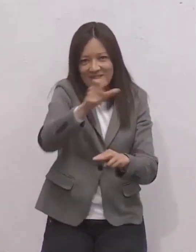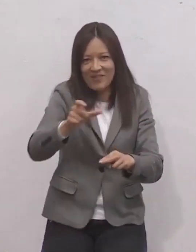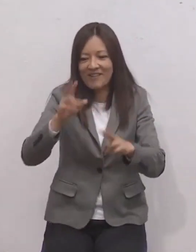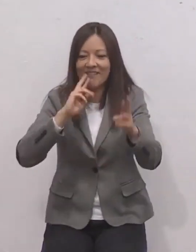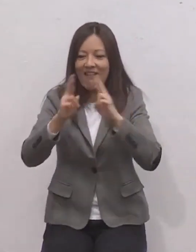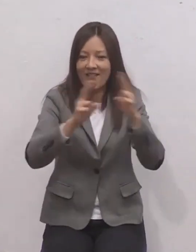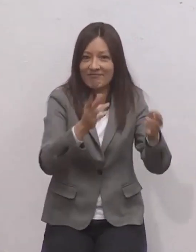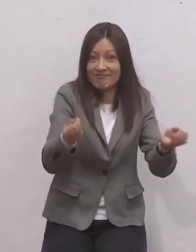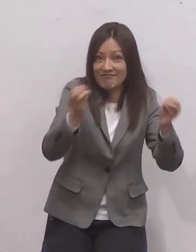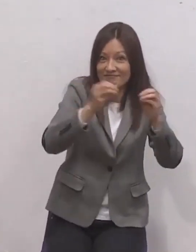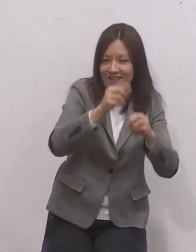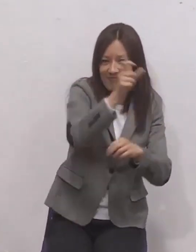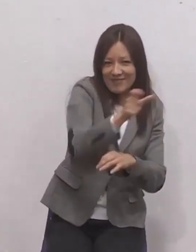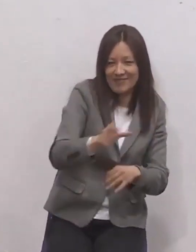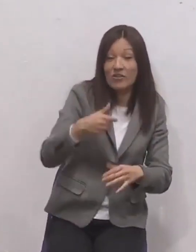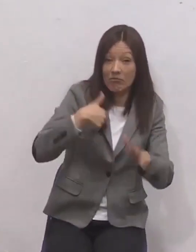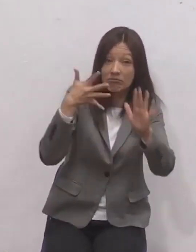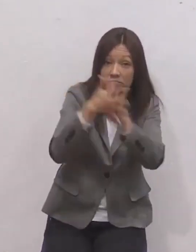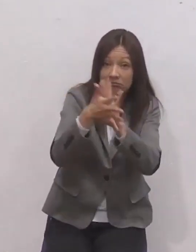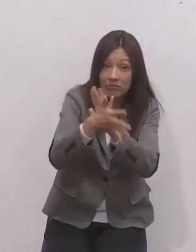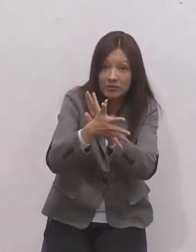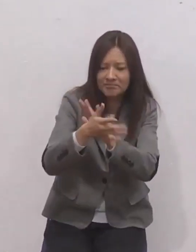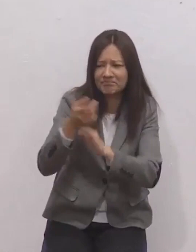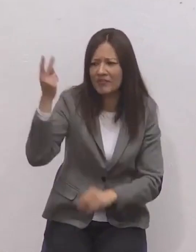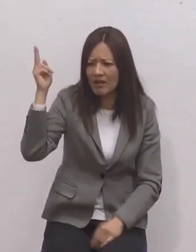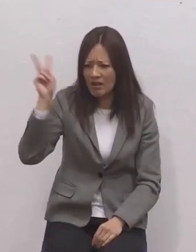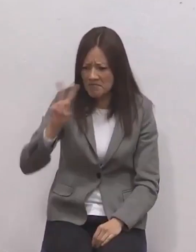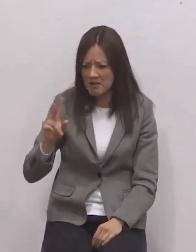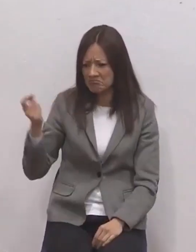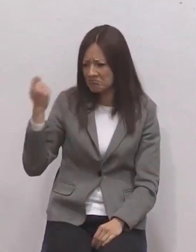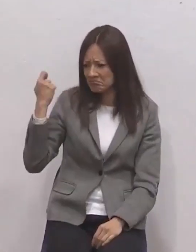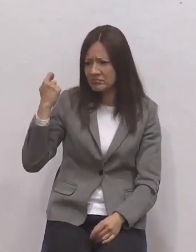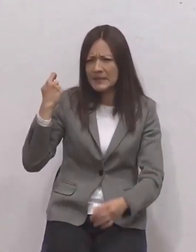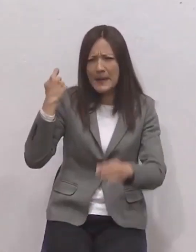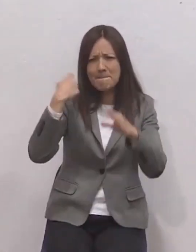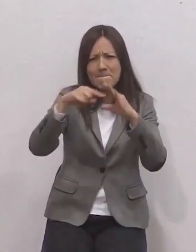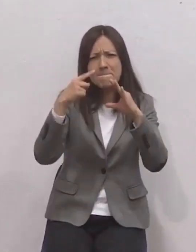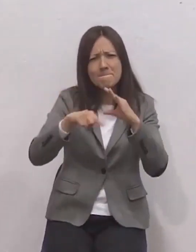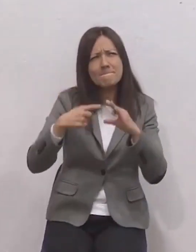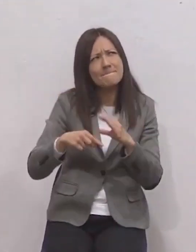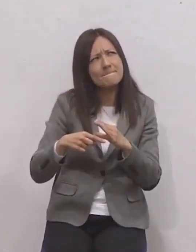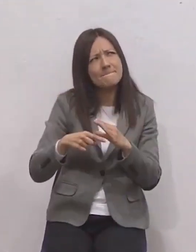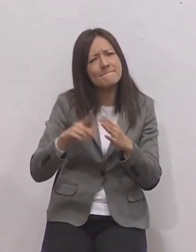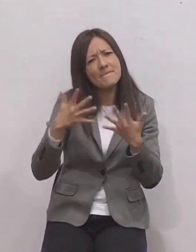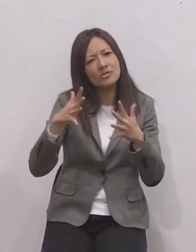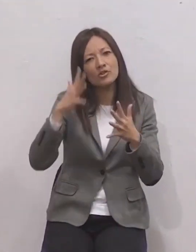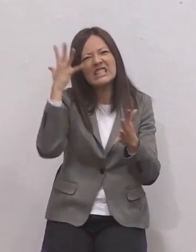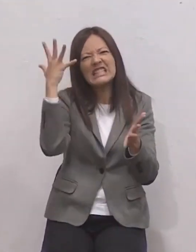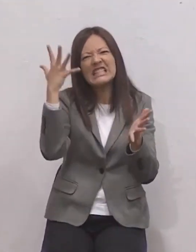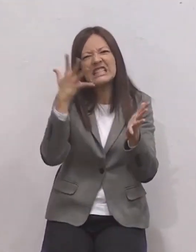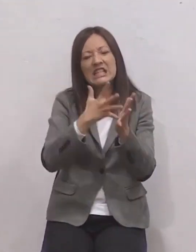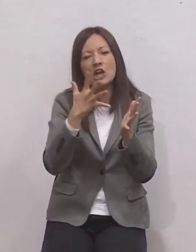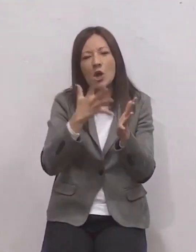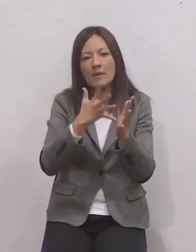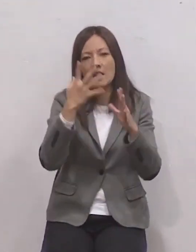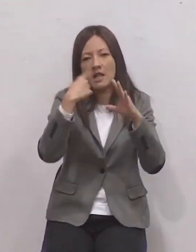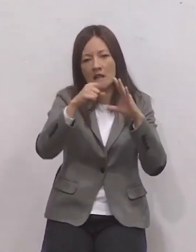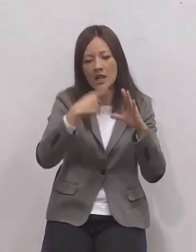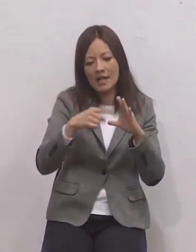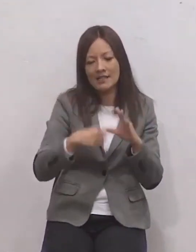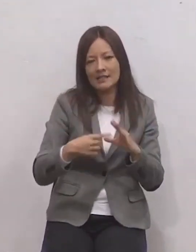más personas. Yo le estoy contando que el viernes envié más de 5,000 mensajes